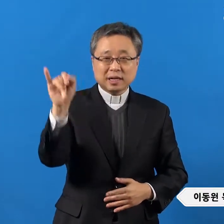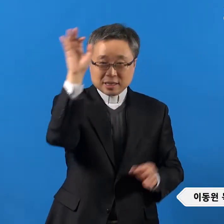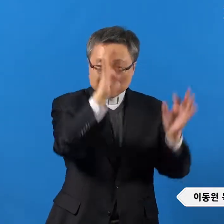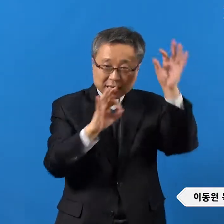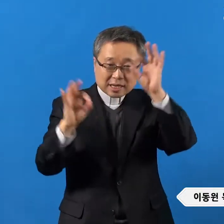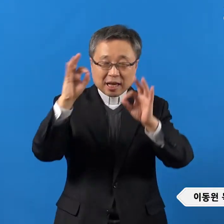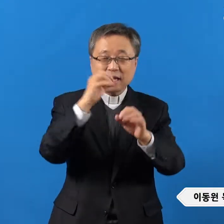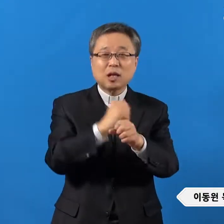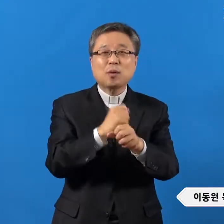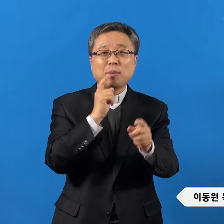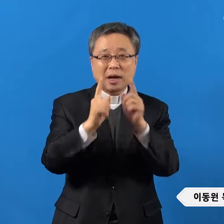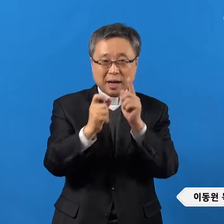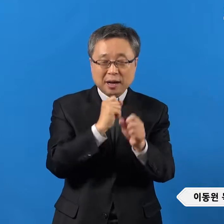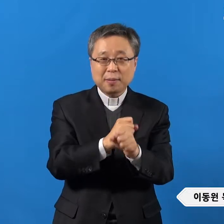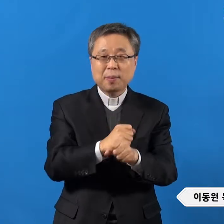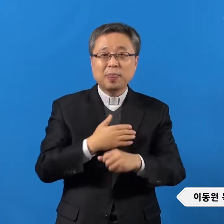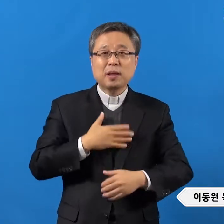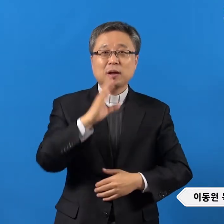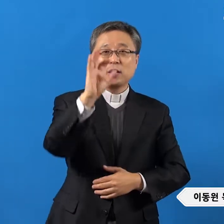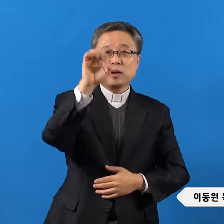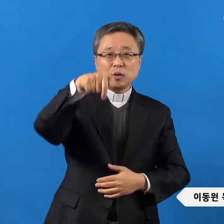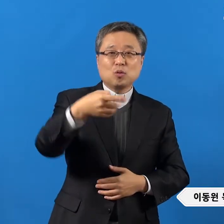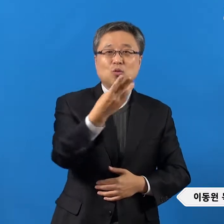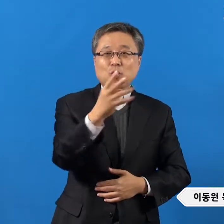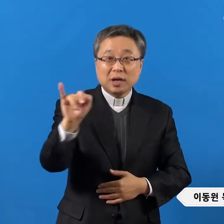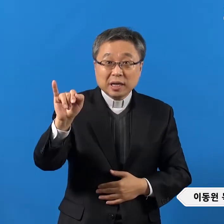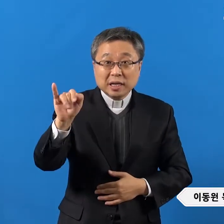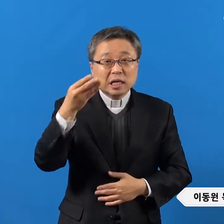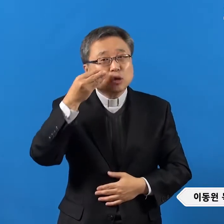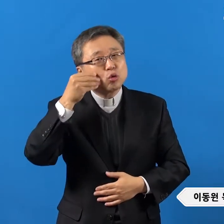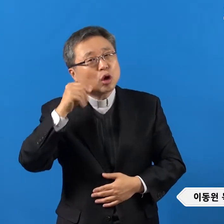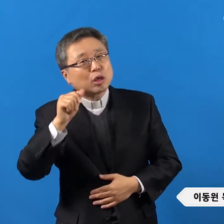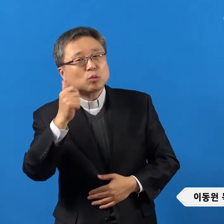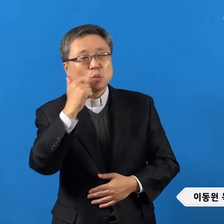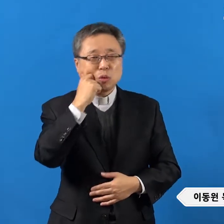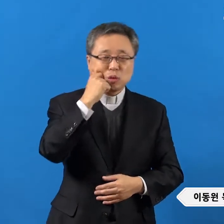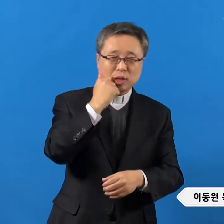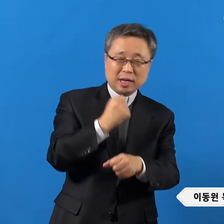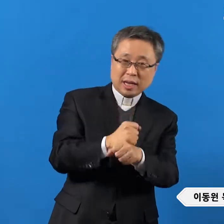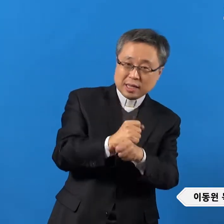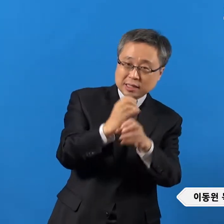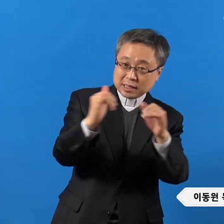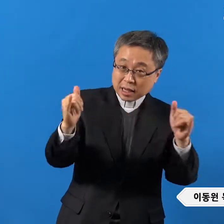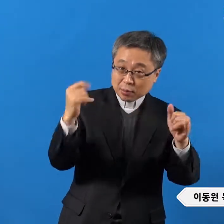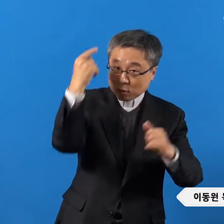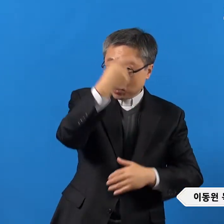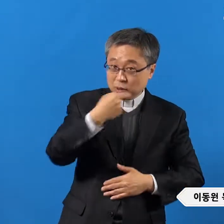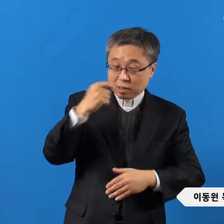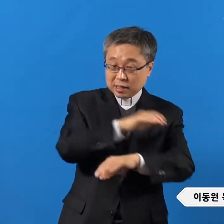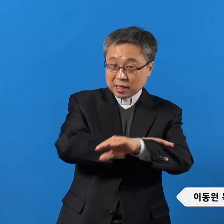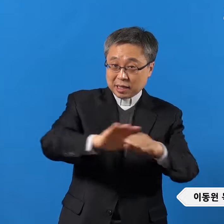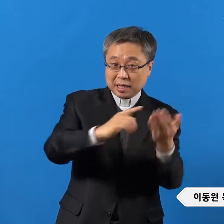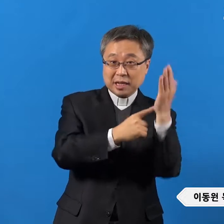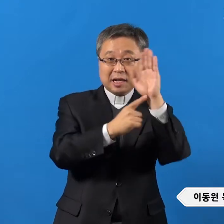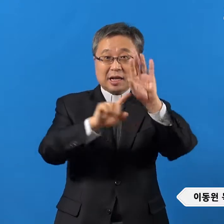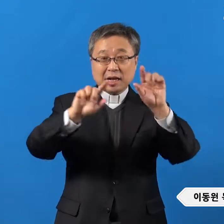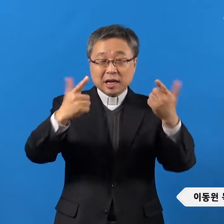말합니다. 원리는 익숙하지 못한 사람의 눈에는 잘 띄지를 않습니다. 원리는